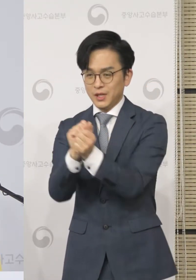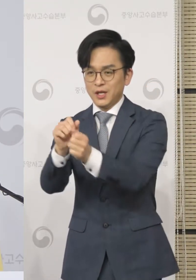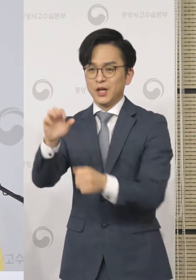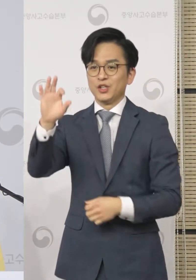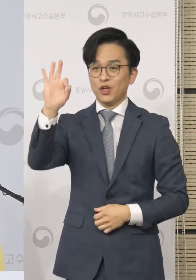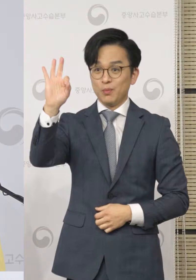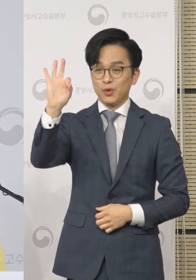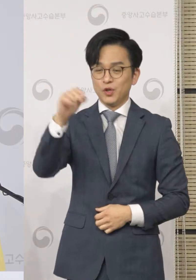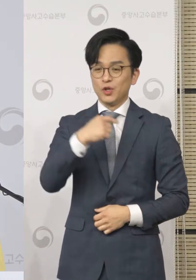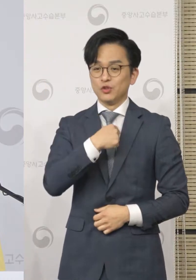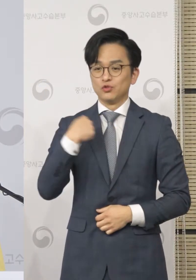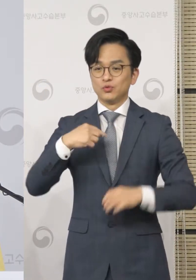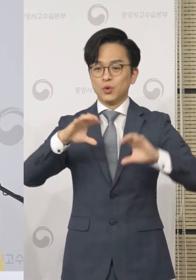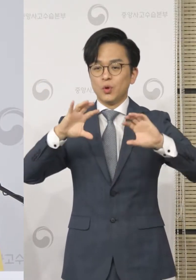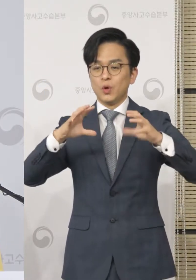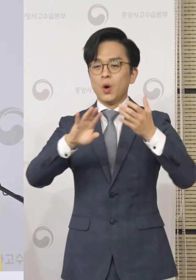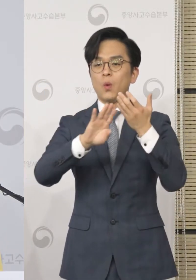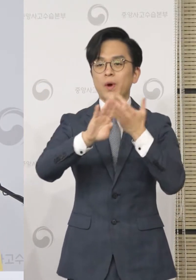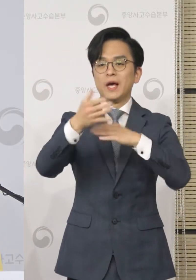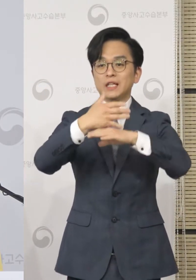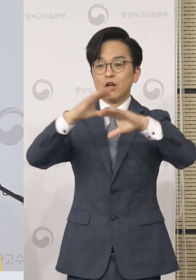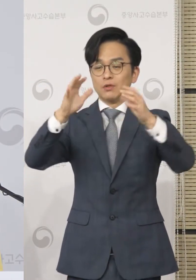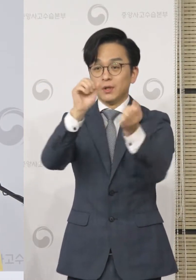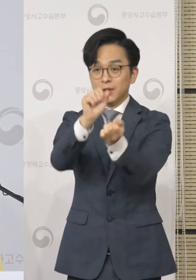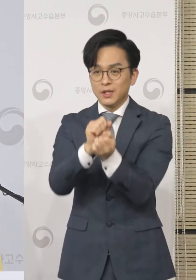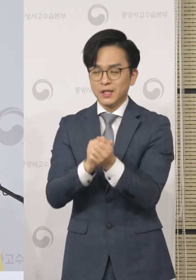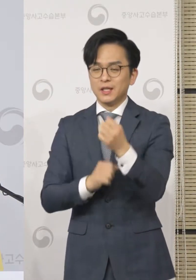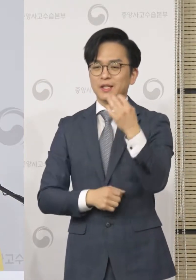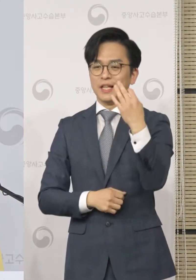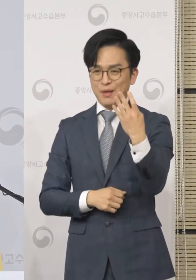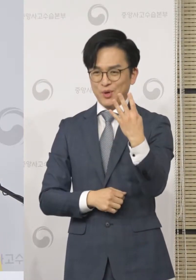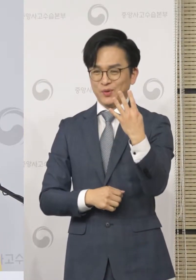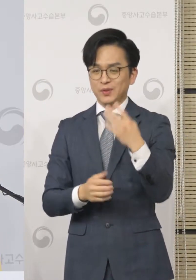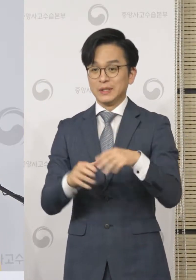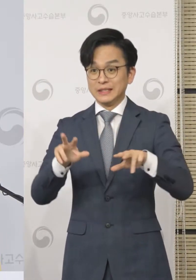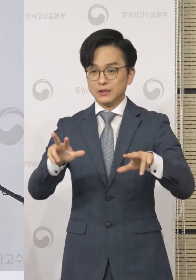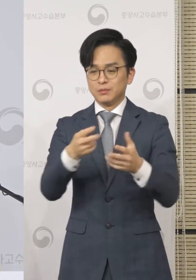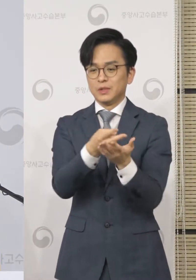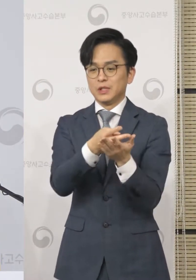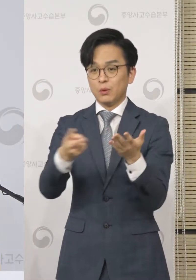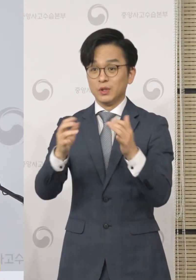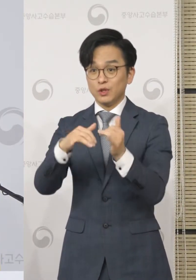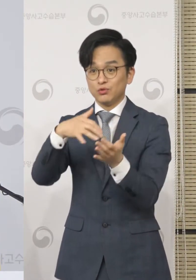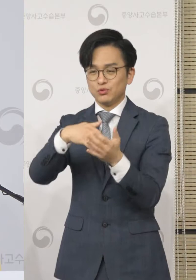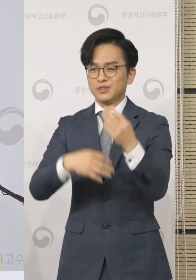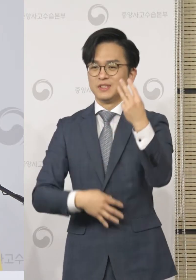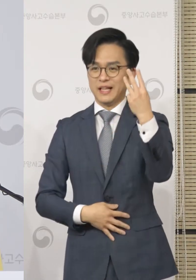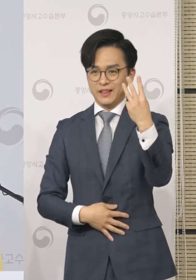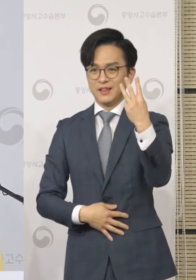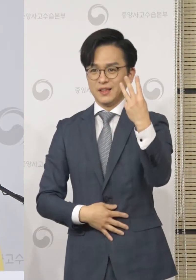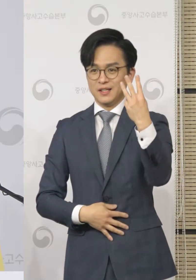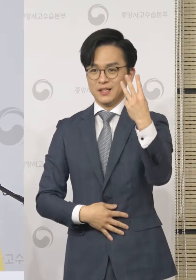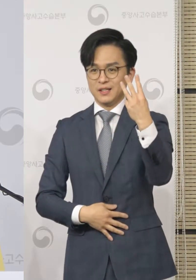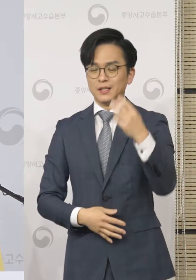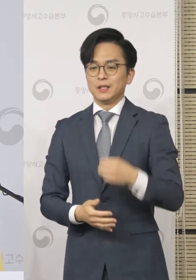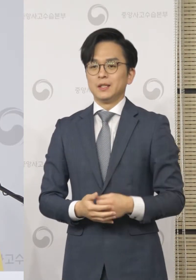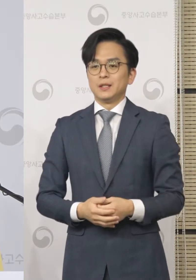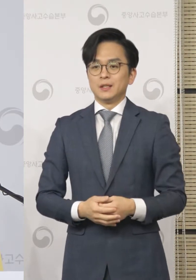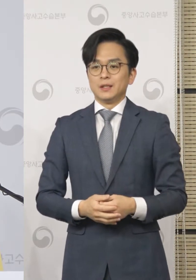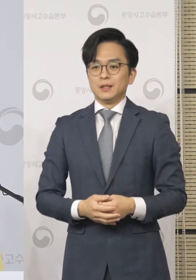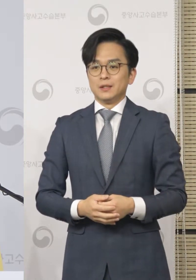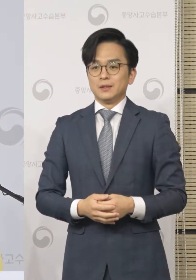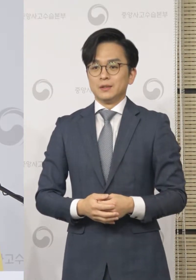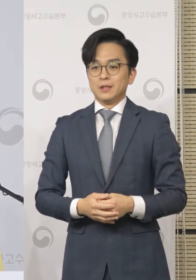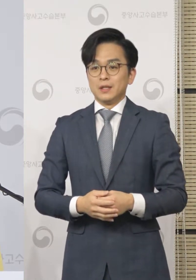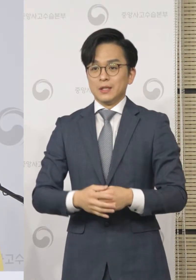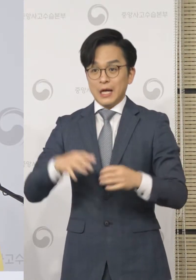10명, 중국의 국가에서의 접촉 감염 4명 등입니다. 현재 퇴원 환자가 3명으로